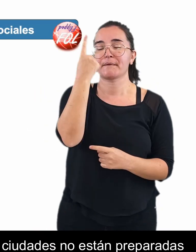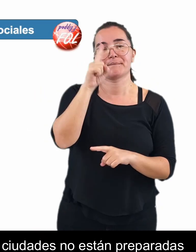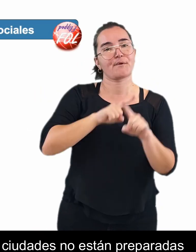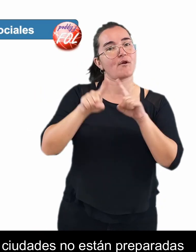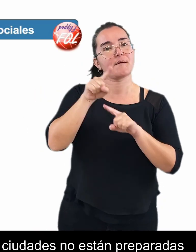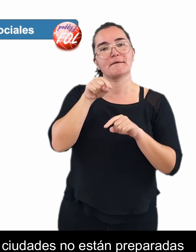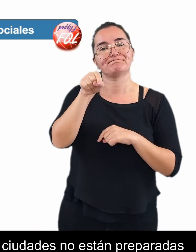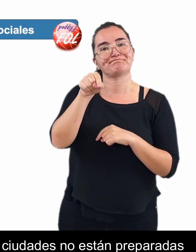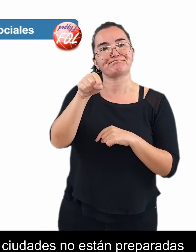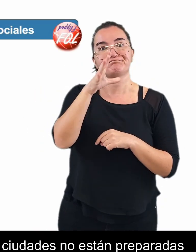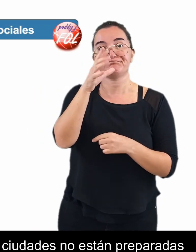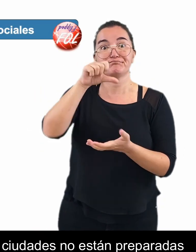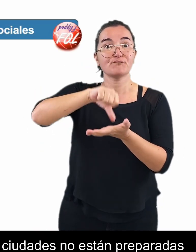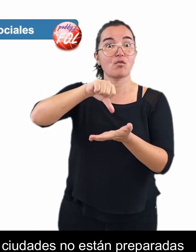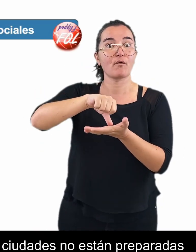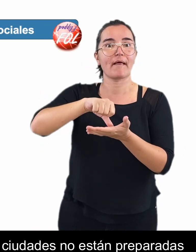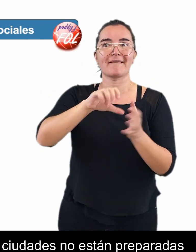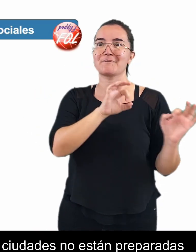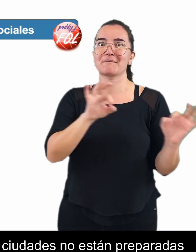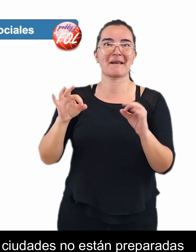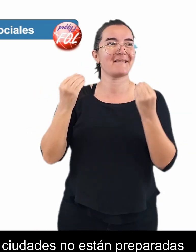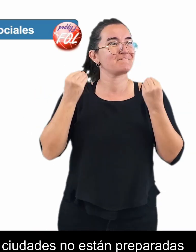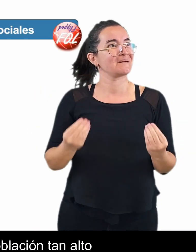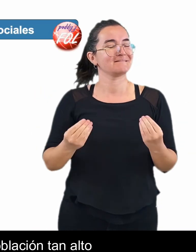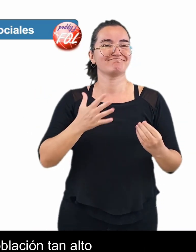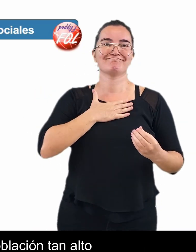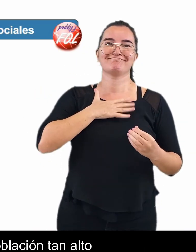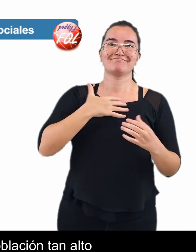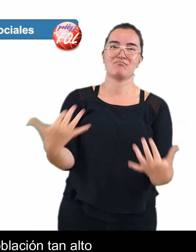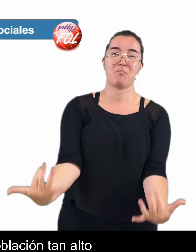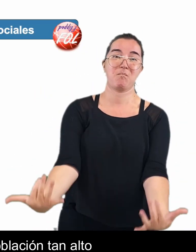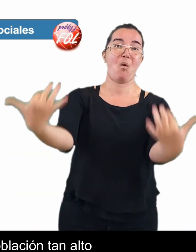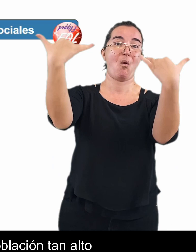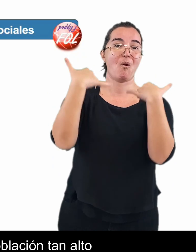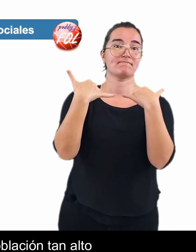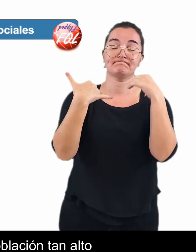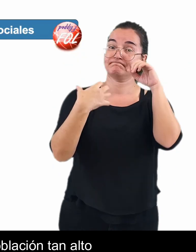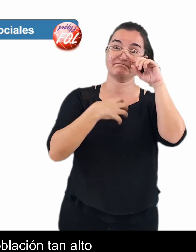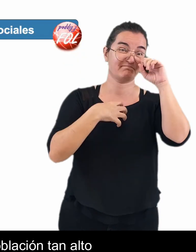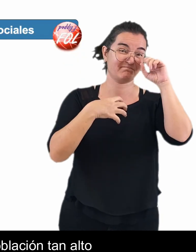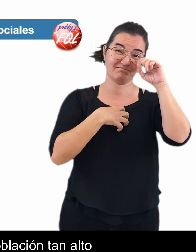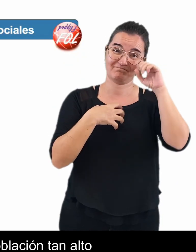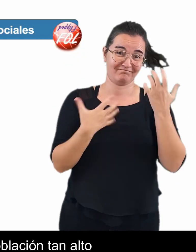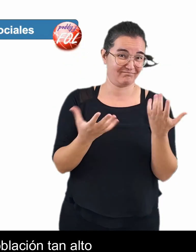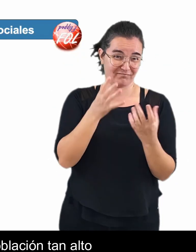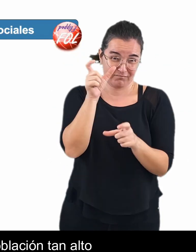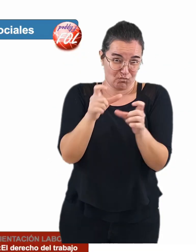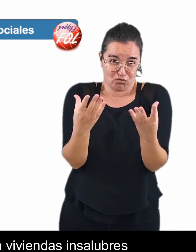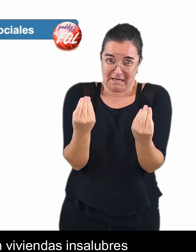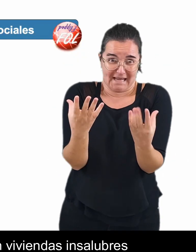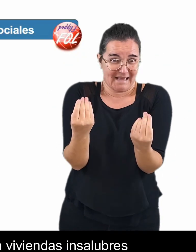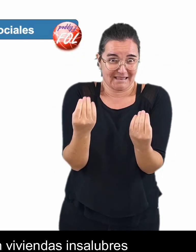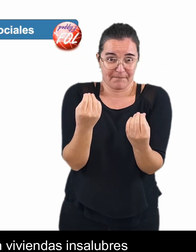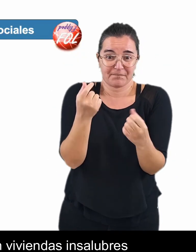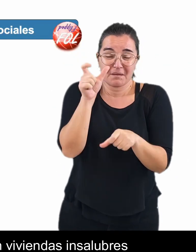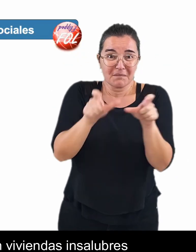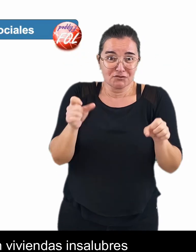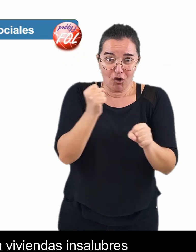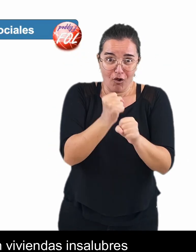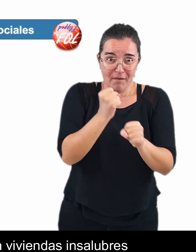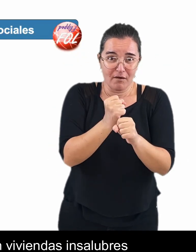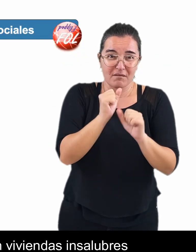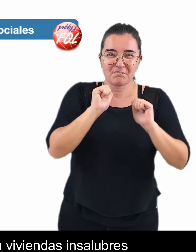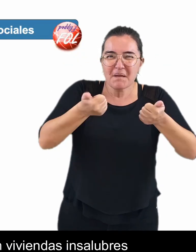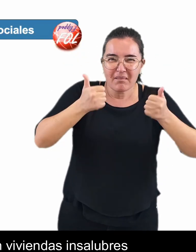encontramos el primer problema, pues las ciudades no están preparadas para asimilar un volumen de población tan alto. Los obreros empiezan